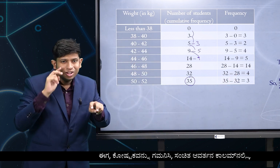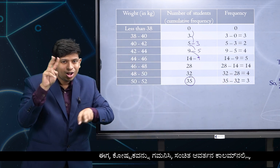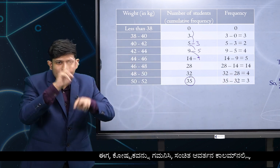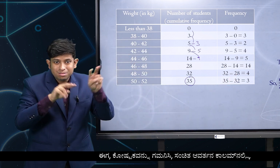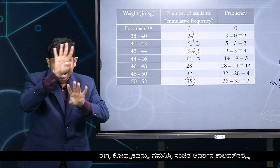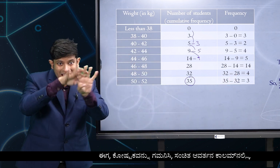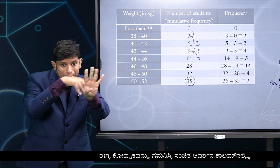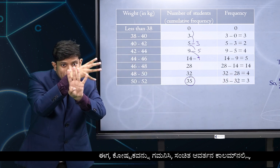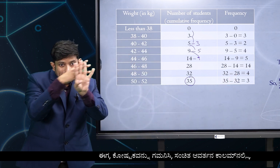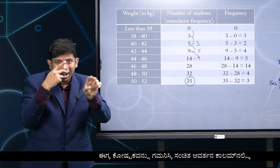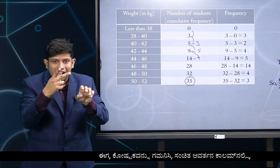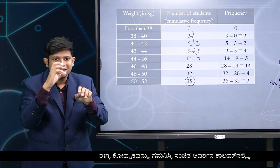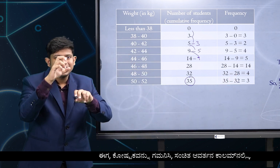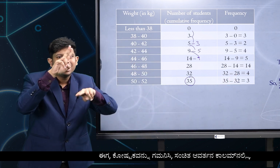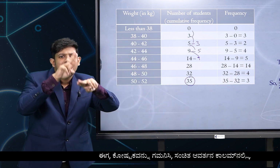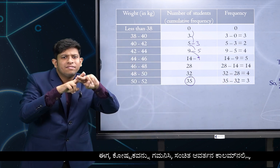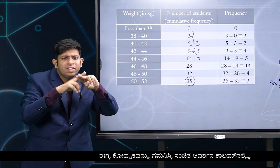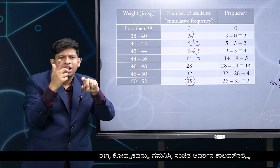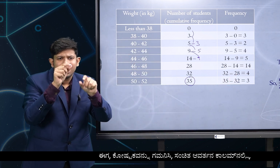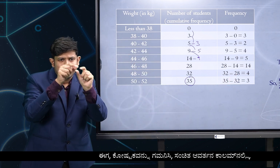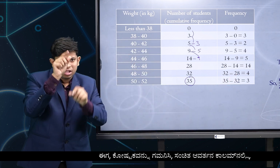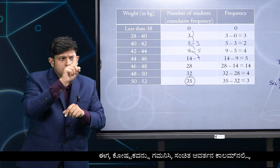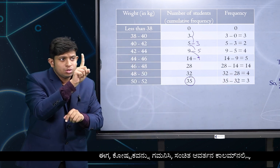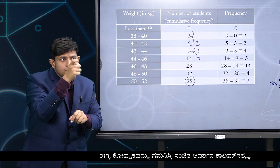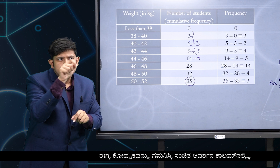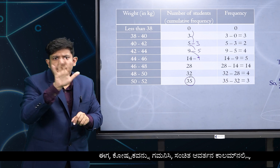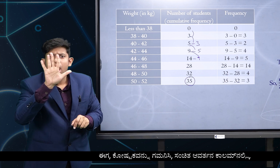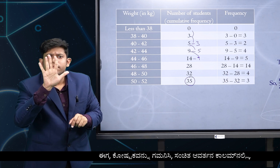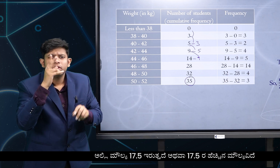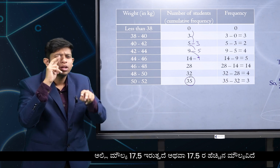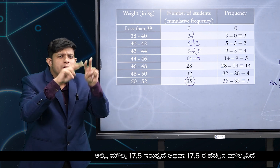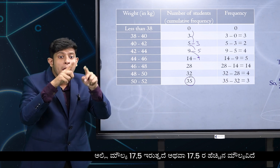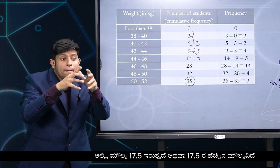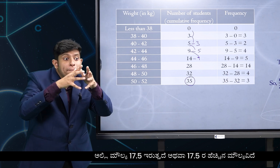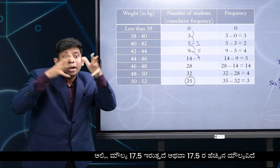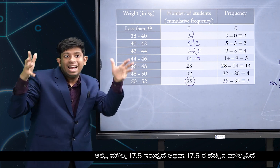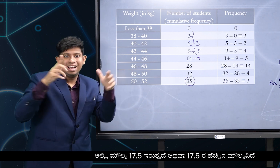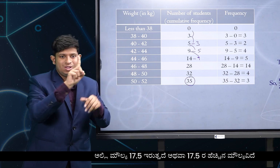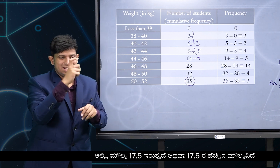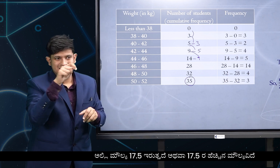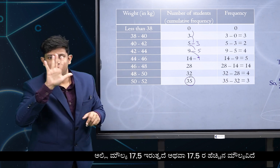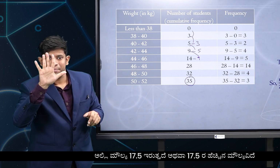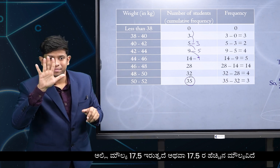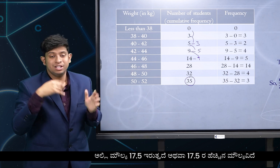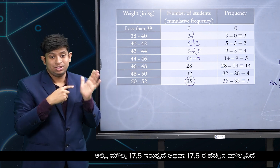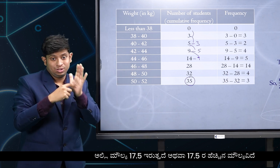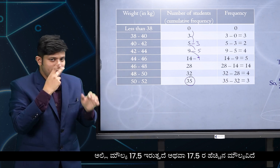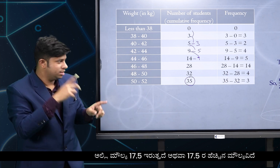ಈಗ ಕೋಷ್ಟಕವನ್ನು ಗಮನಿಸಿ. ಸಂಚಿತ ಆವರ್ತನ ಕಾಲಂನಲ್ಲಿ ಅಲ್ಲಿ ಮೌಲ್ಯ 17.5